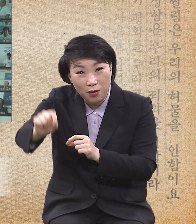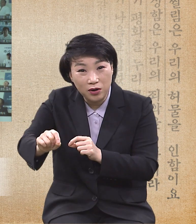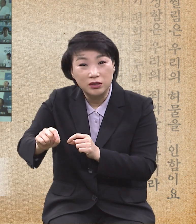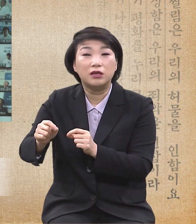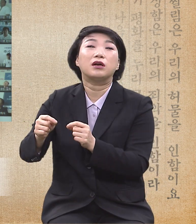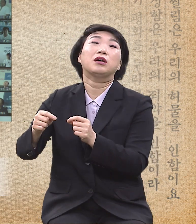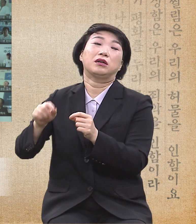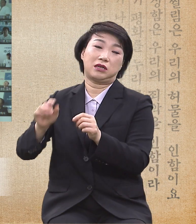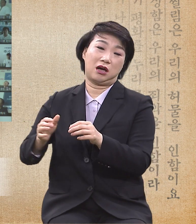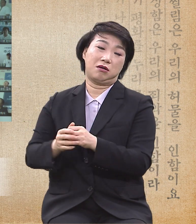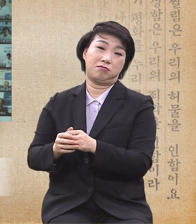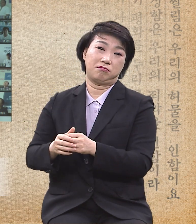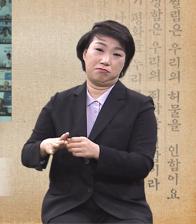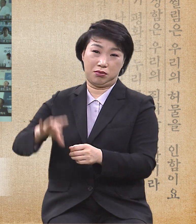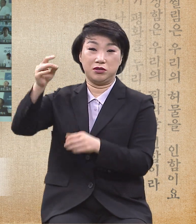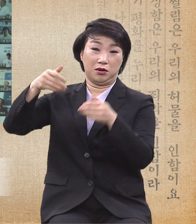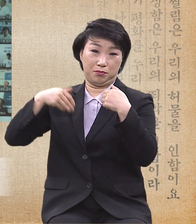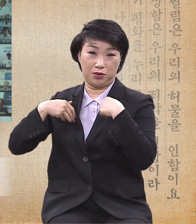우선해야 된다고